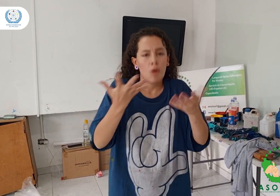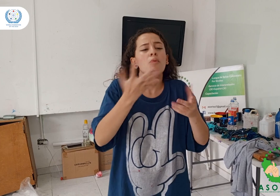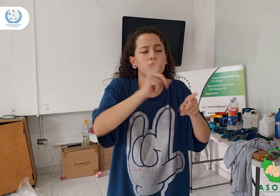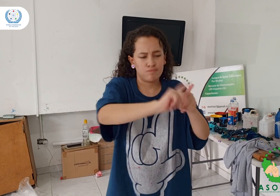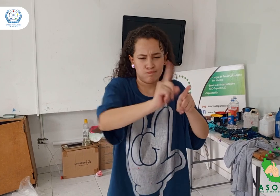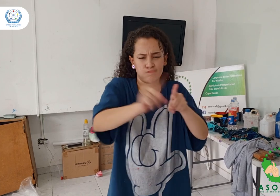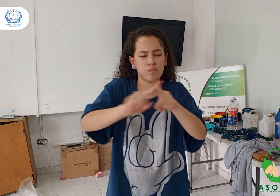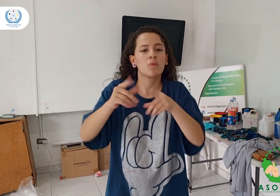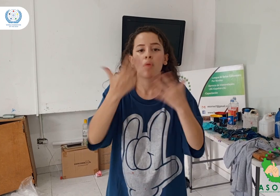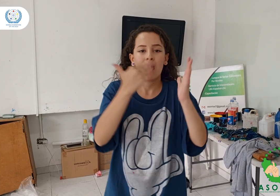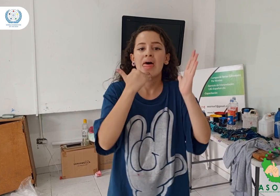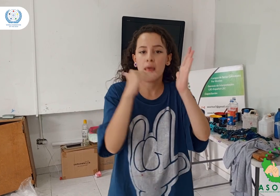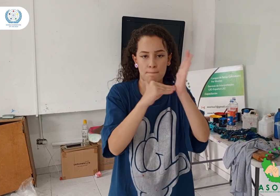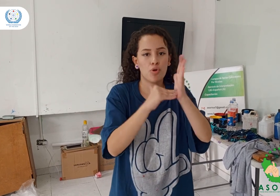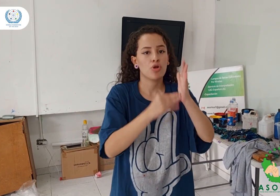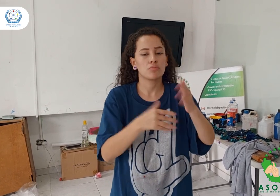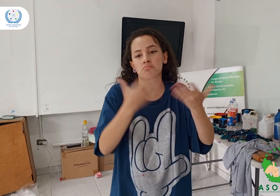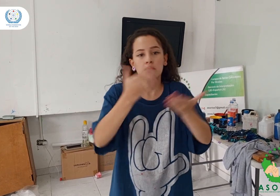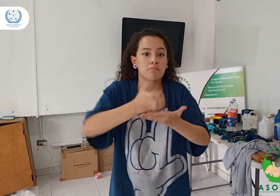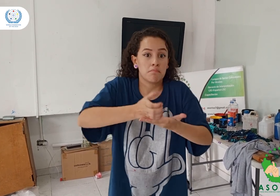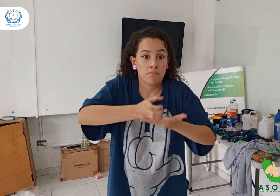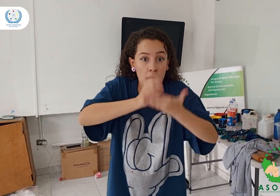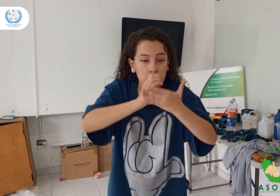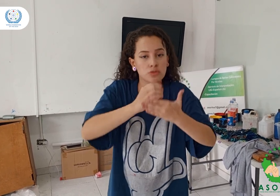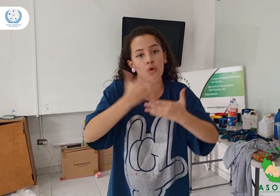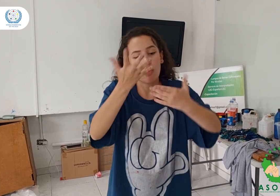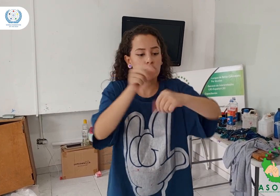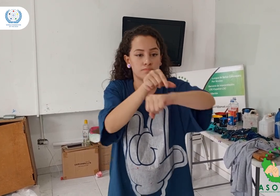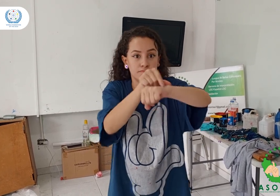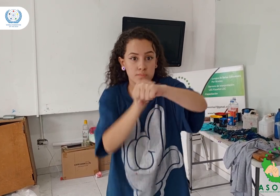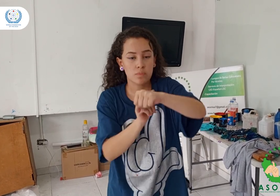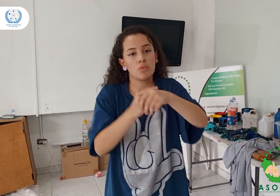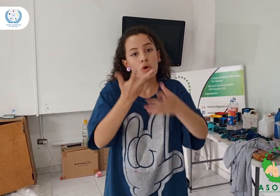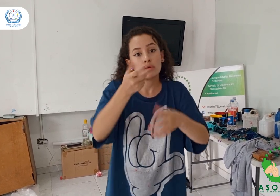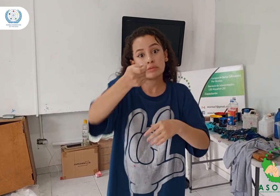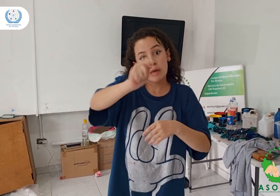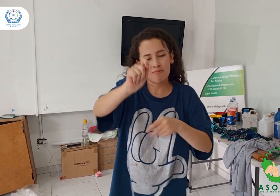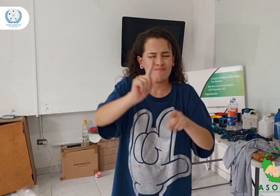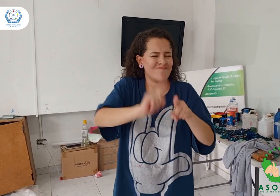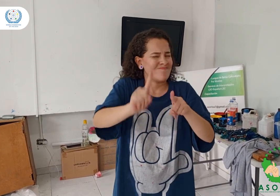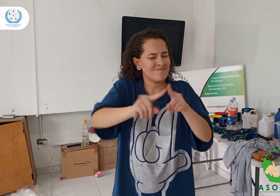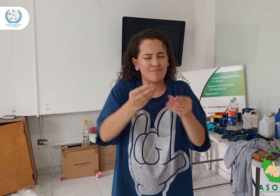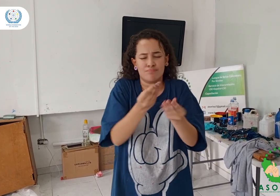también en vasos, manillas, llaveros, entre otros muchos artículos.